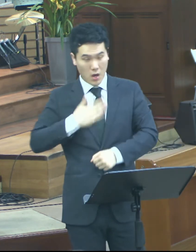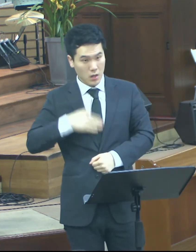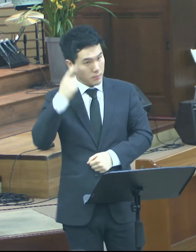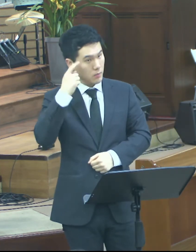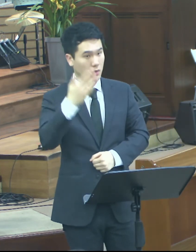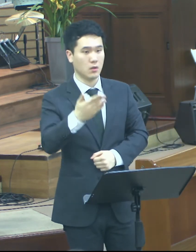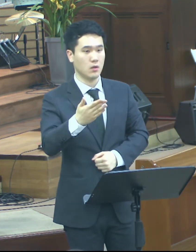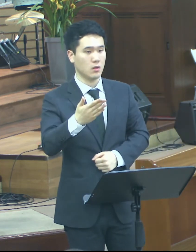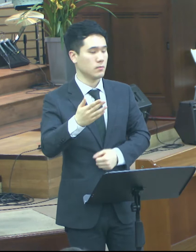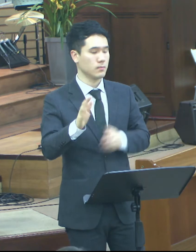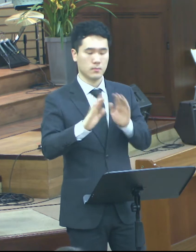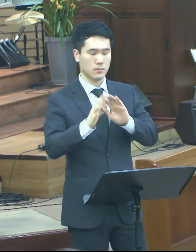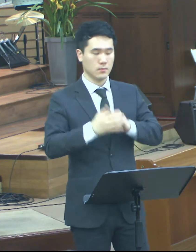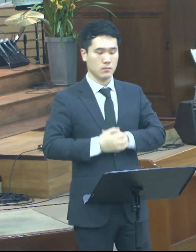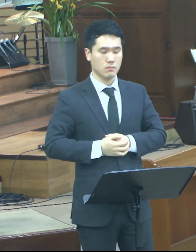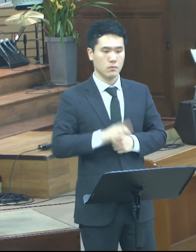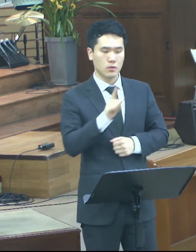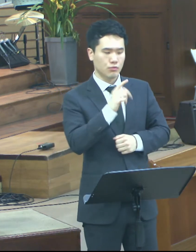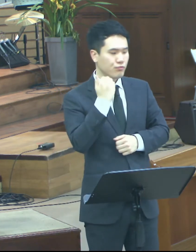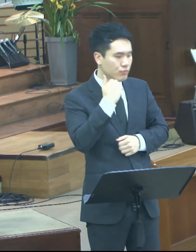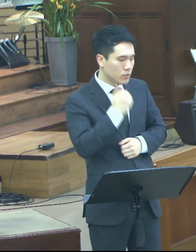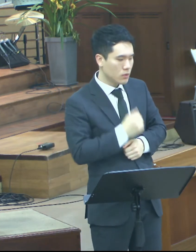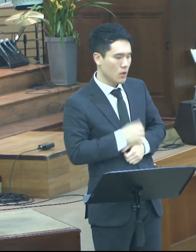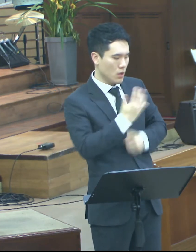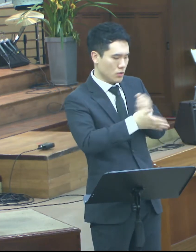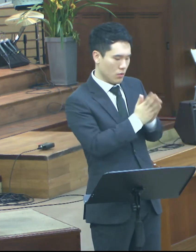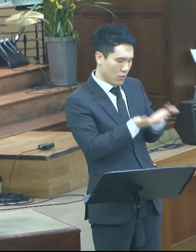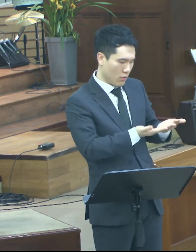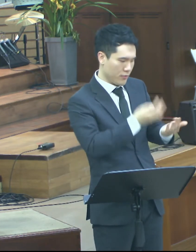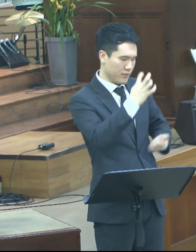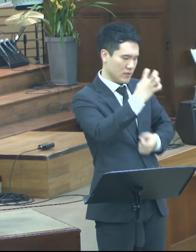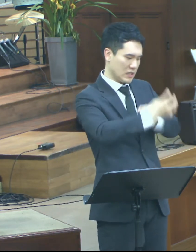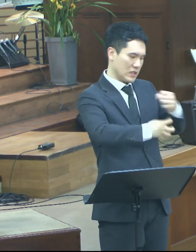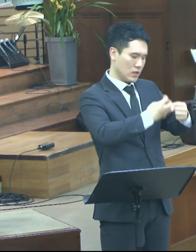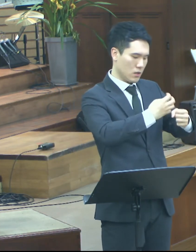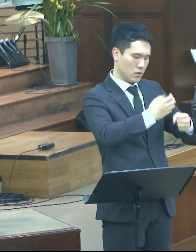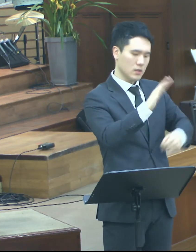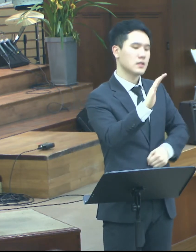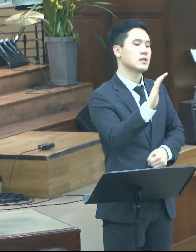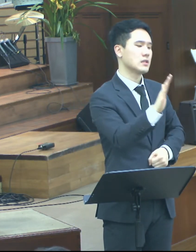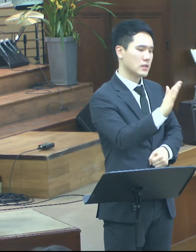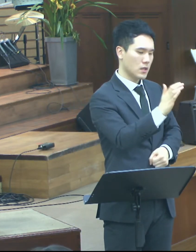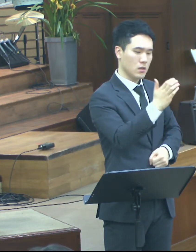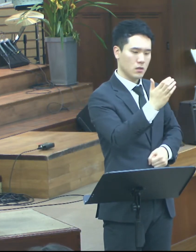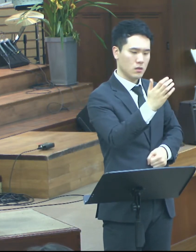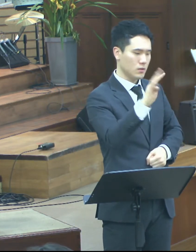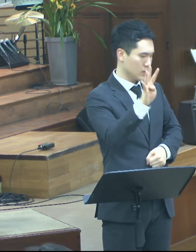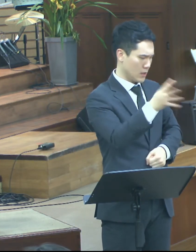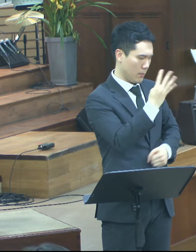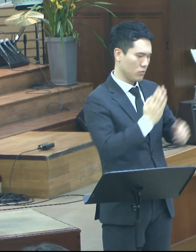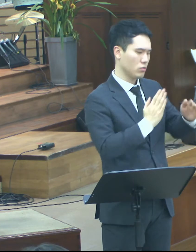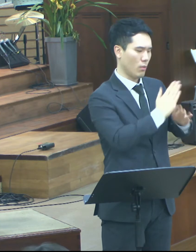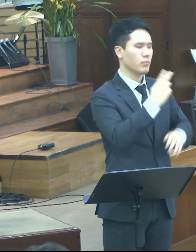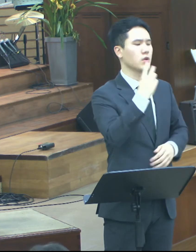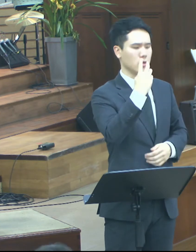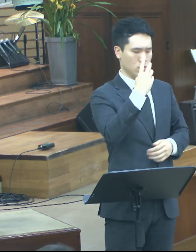400도 가시고 이런 얘기 했어요. 하나님을 큰 산이 있으면 모래를 한 움큼 짐만큼 안다고